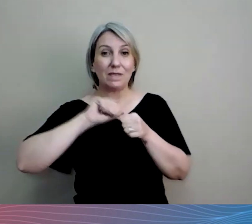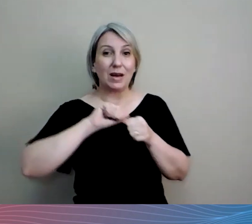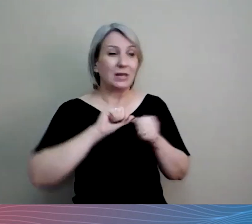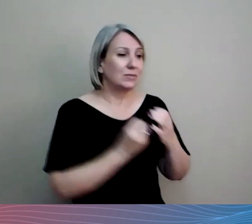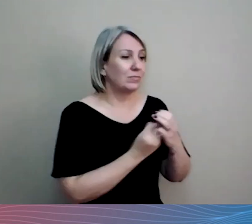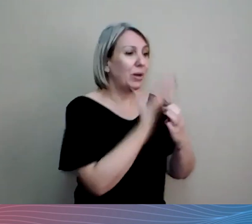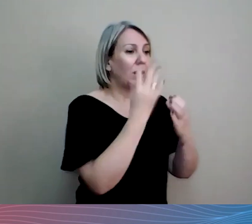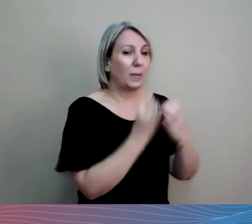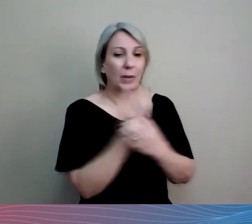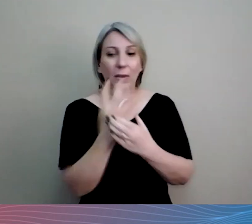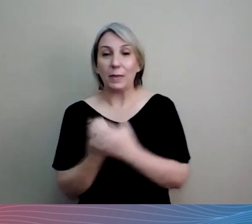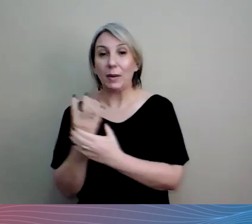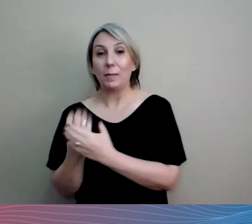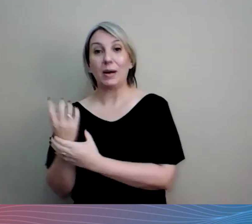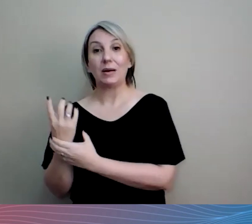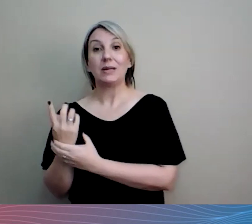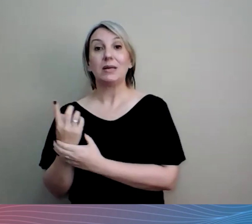em todos.